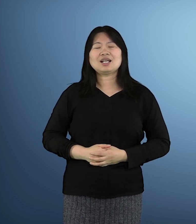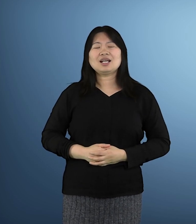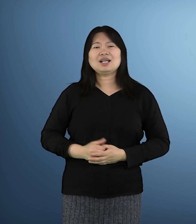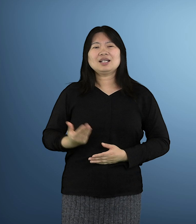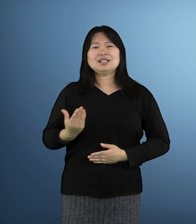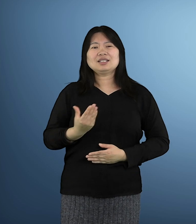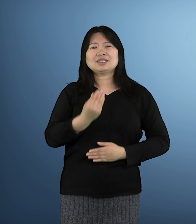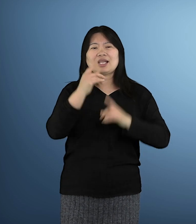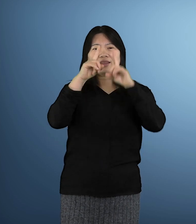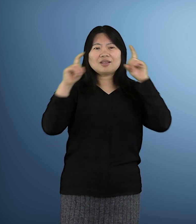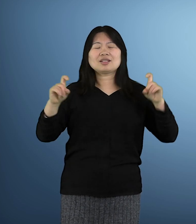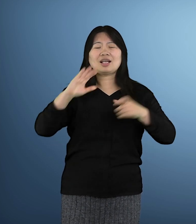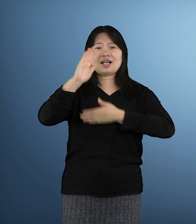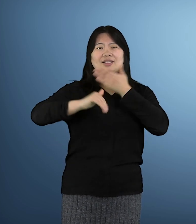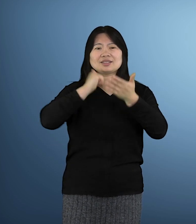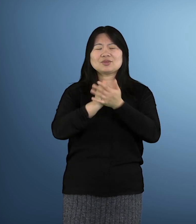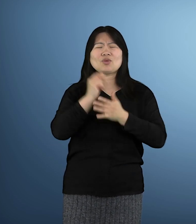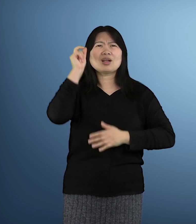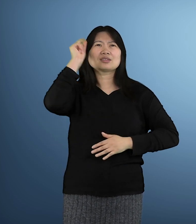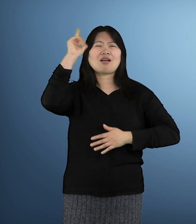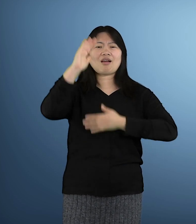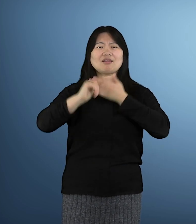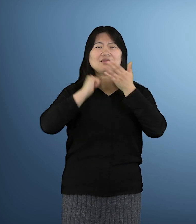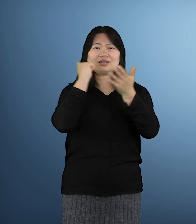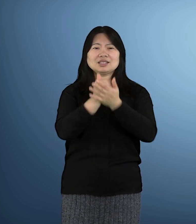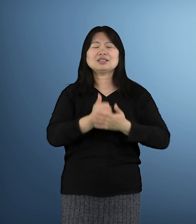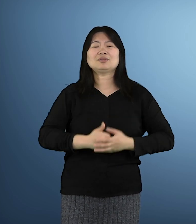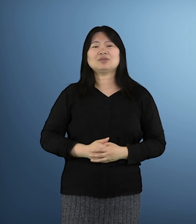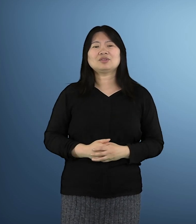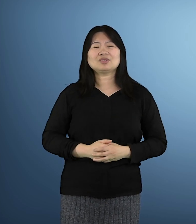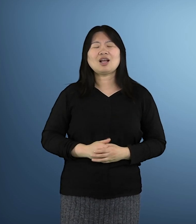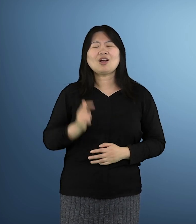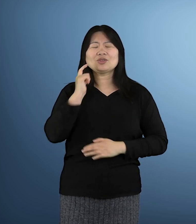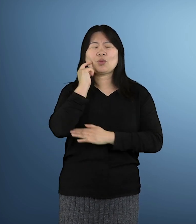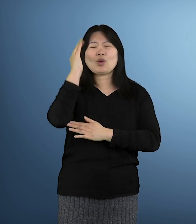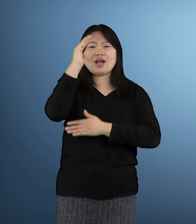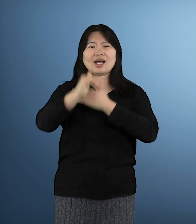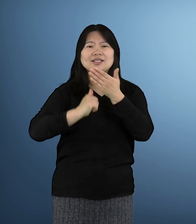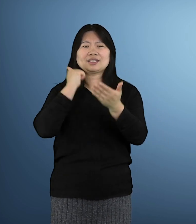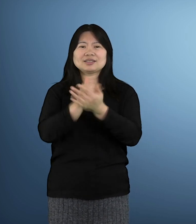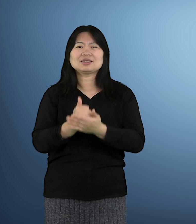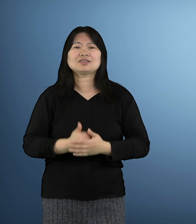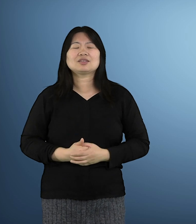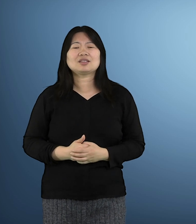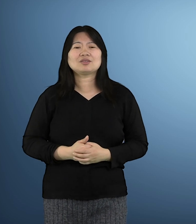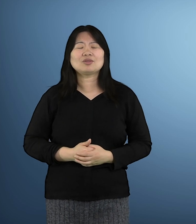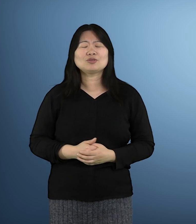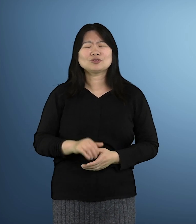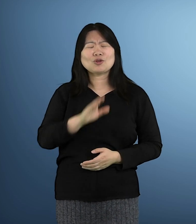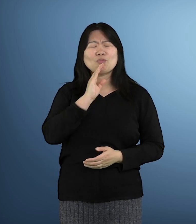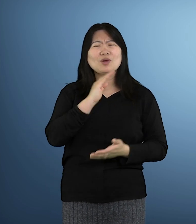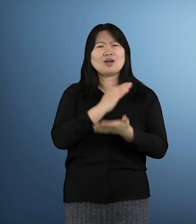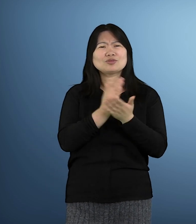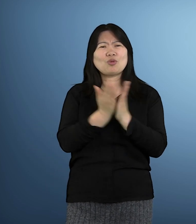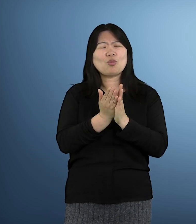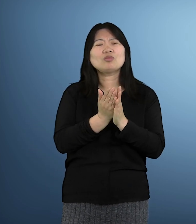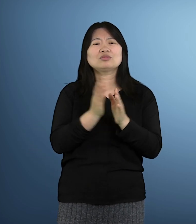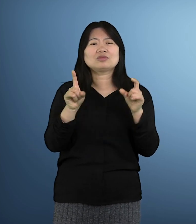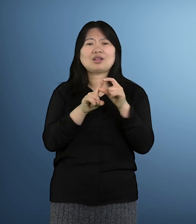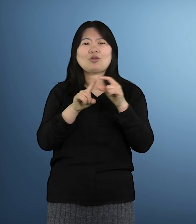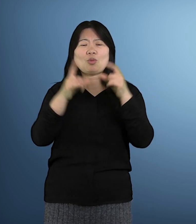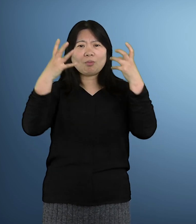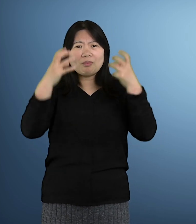산성이신 하나님, 위대하신 하나님, 영광스러운 하나님, 얼마나 좋은 수식어가